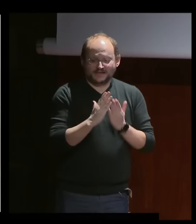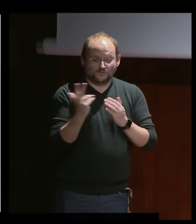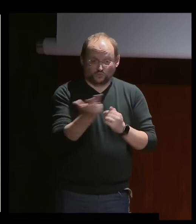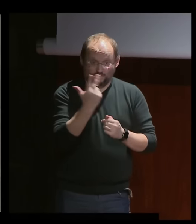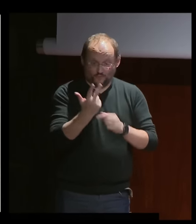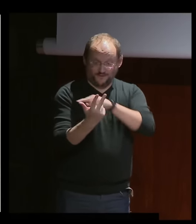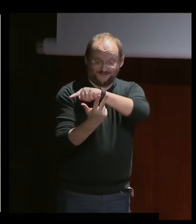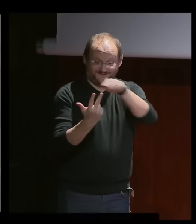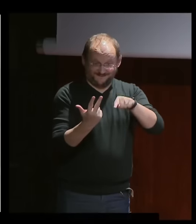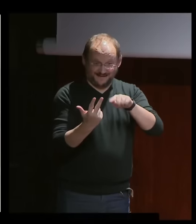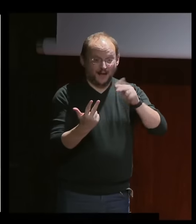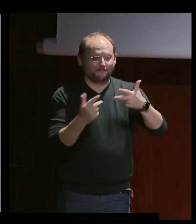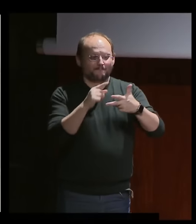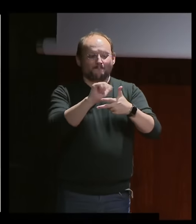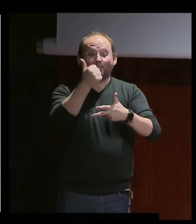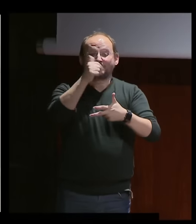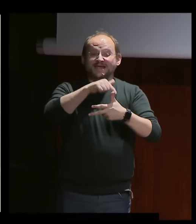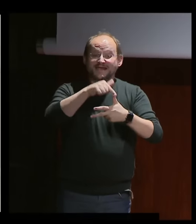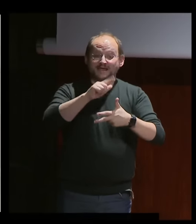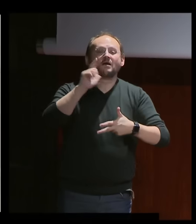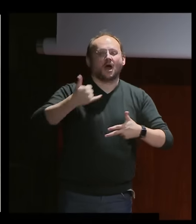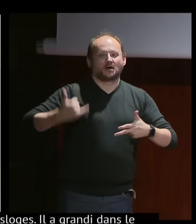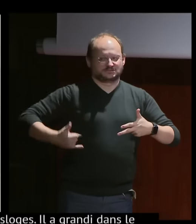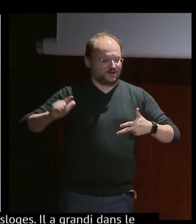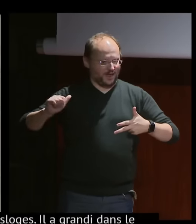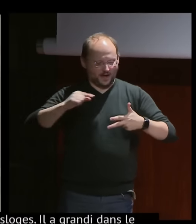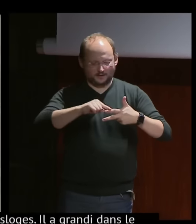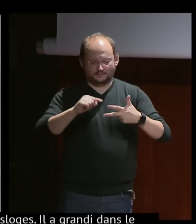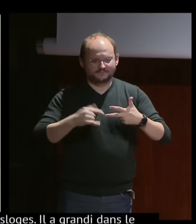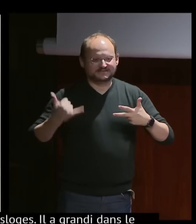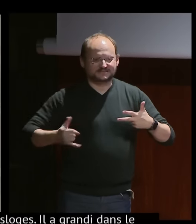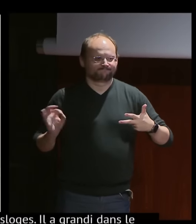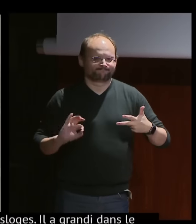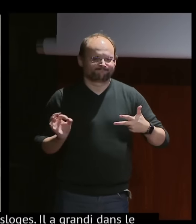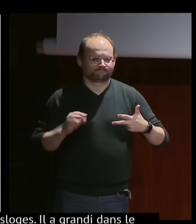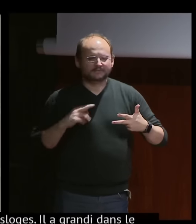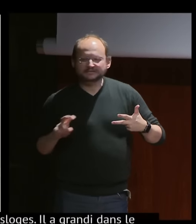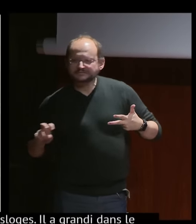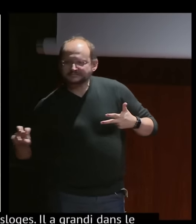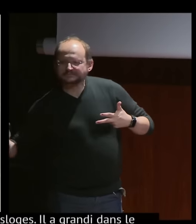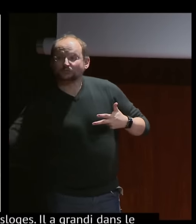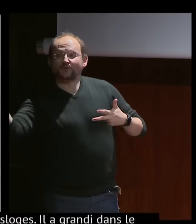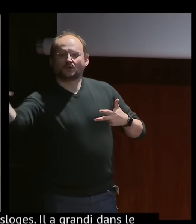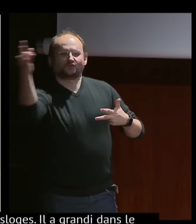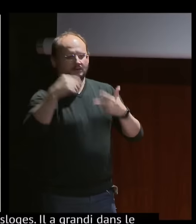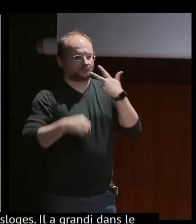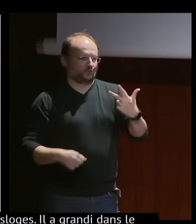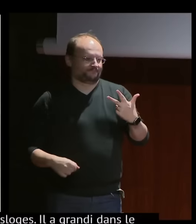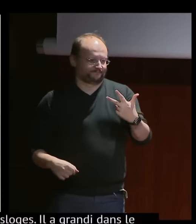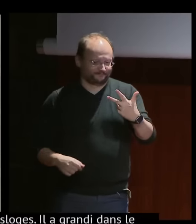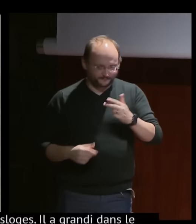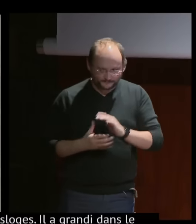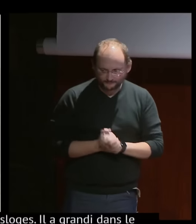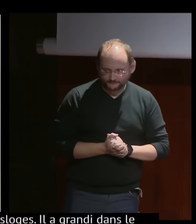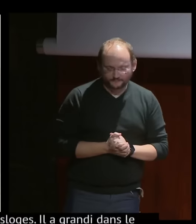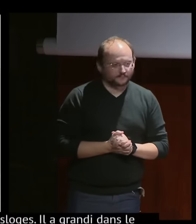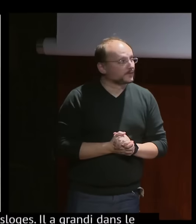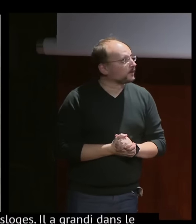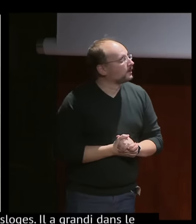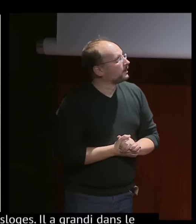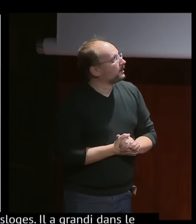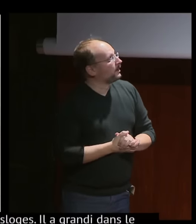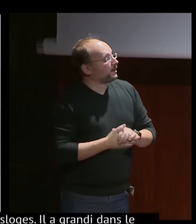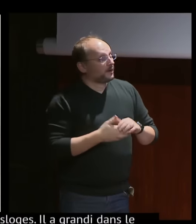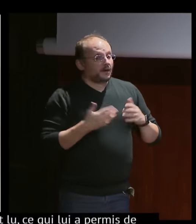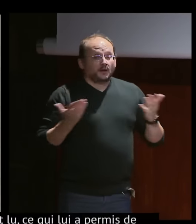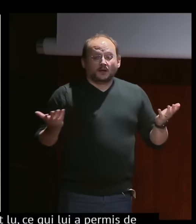permis de faire publier ses trois ouvrages, dont on peut trouver le premier ici à la bibliothèque,